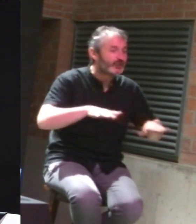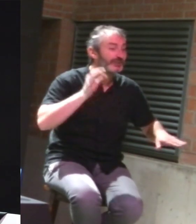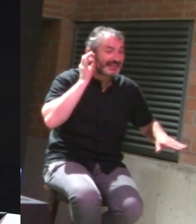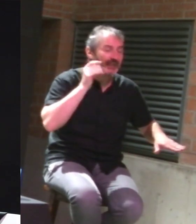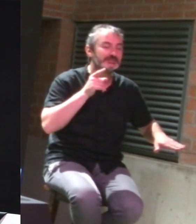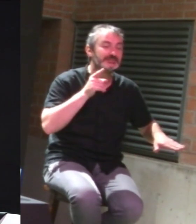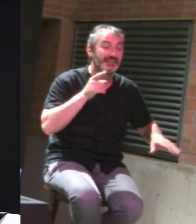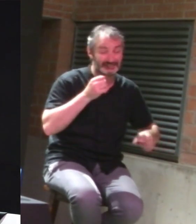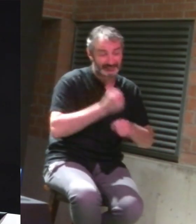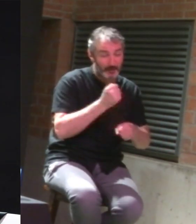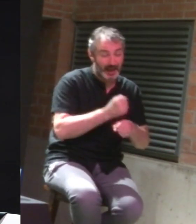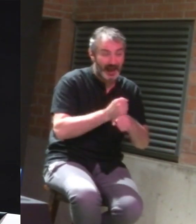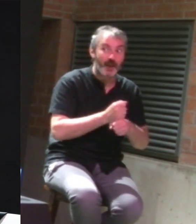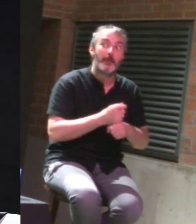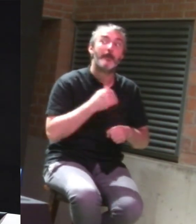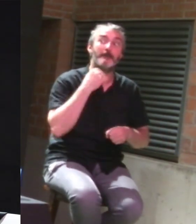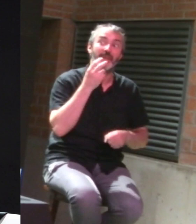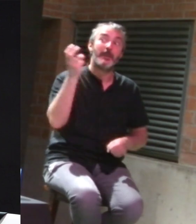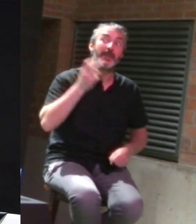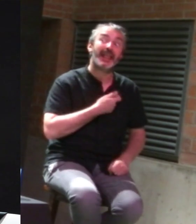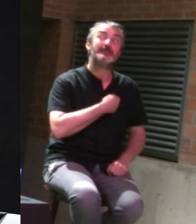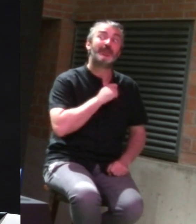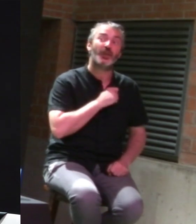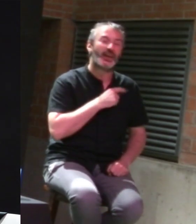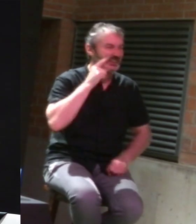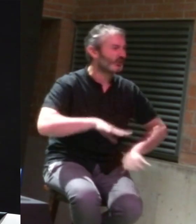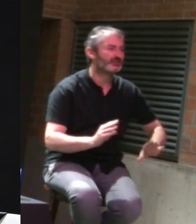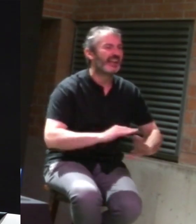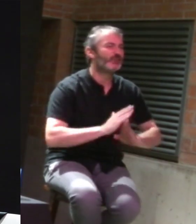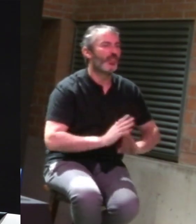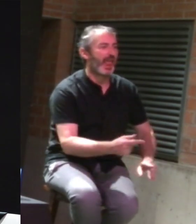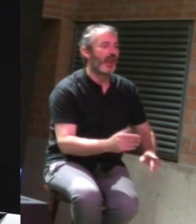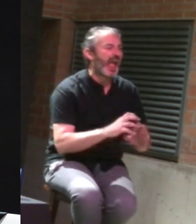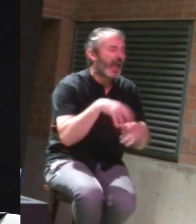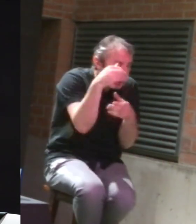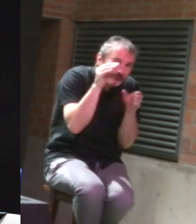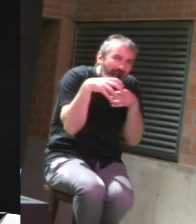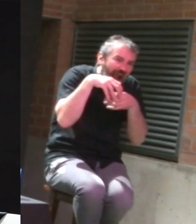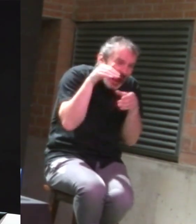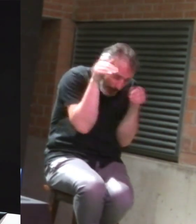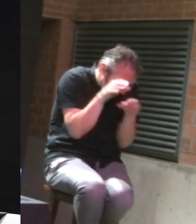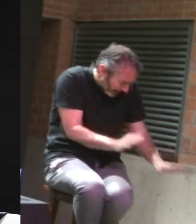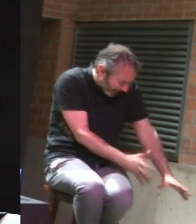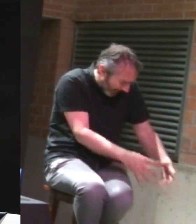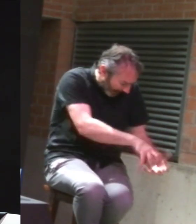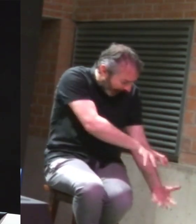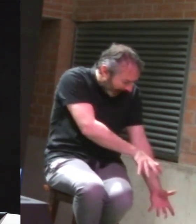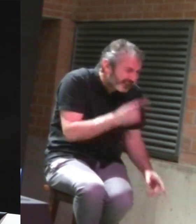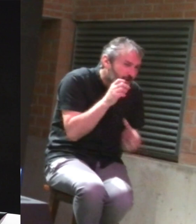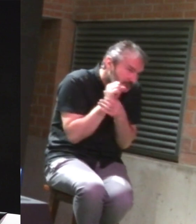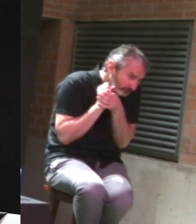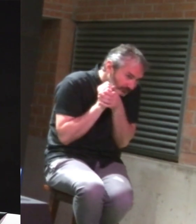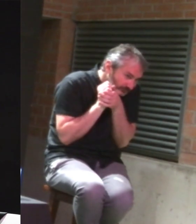la Conxaliano, la Fontanilla, totes les iaies que van participar activament al